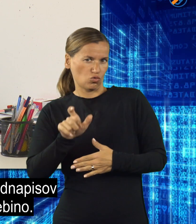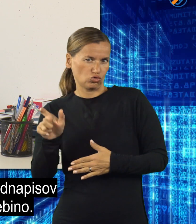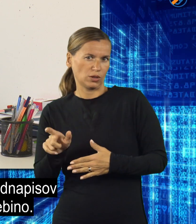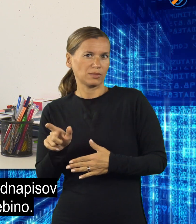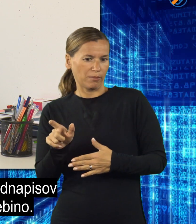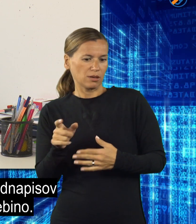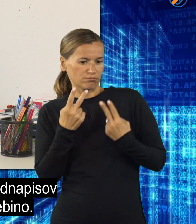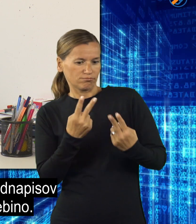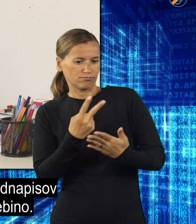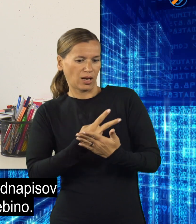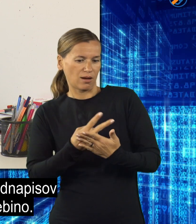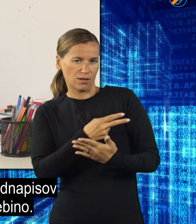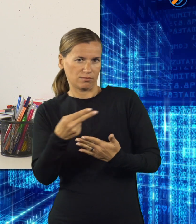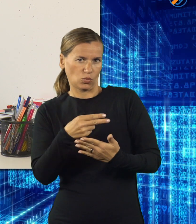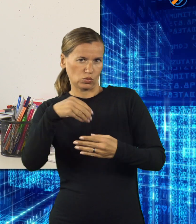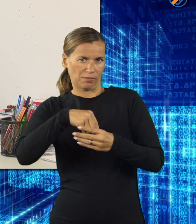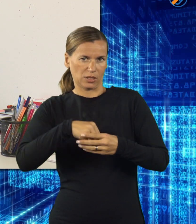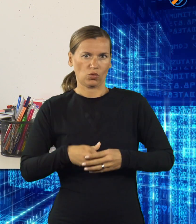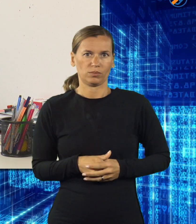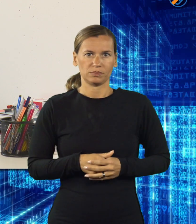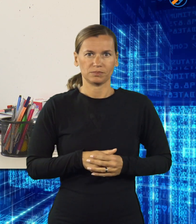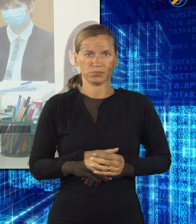podnapisov dojemajo vsebino.